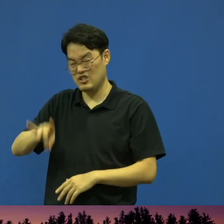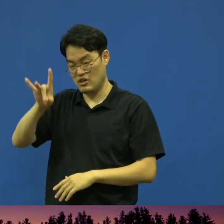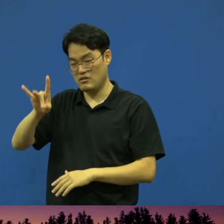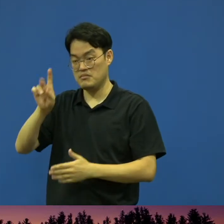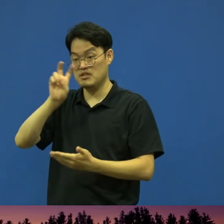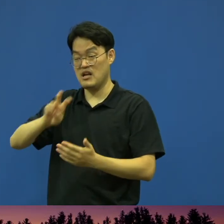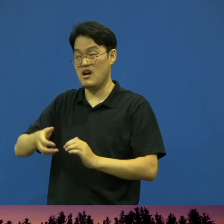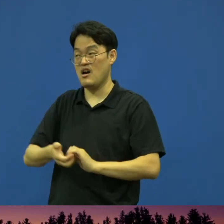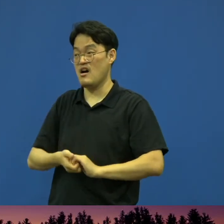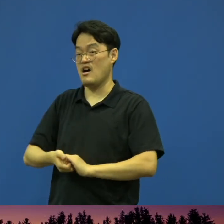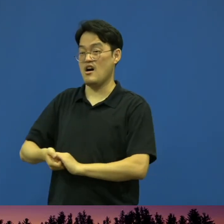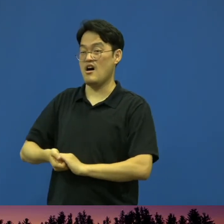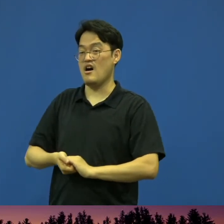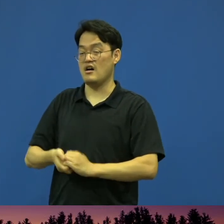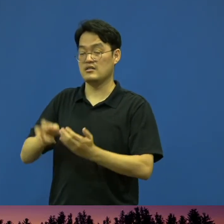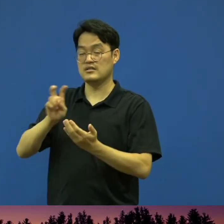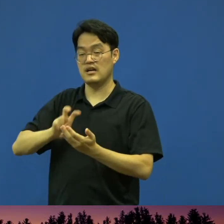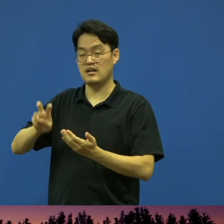어떤 노래를 한 줄 아세요?